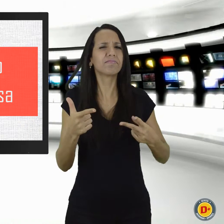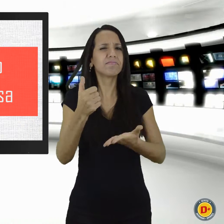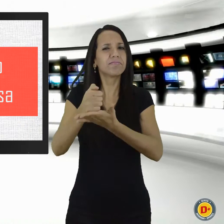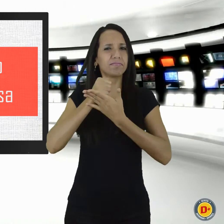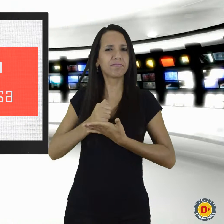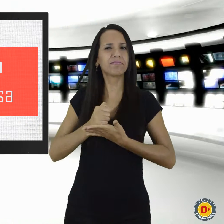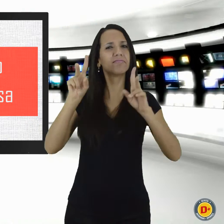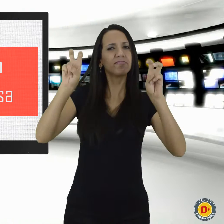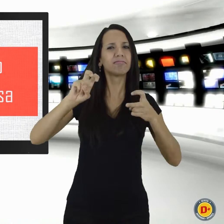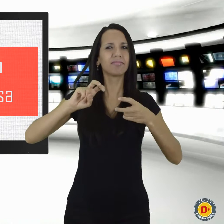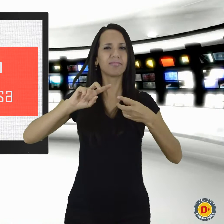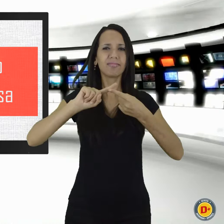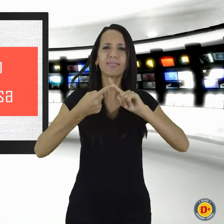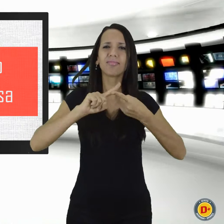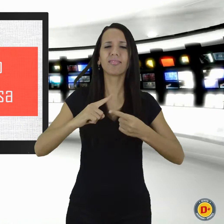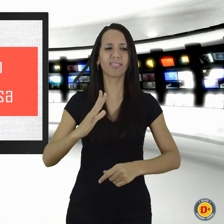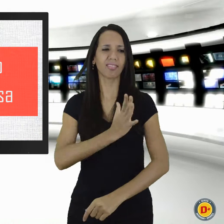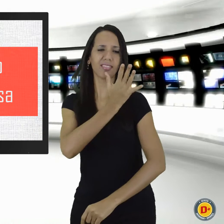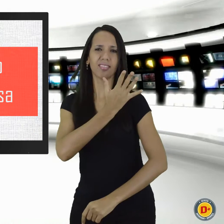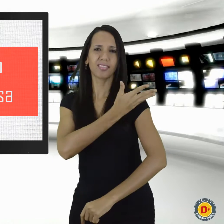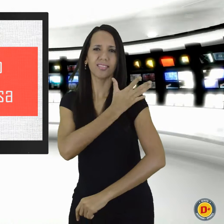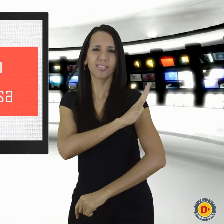preconceito. Relembra.